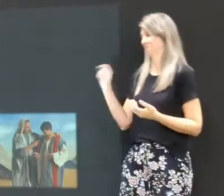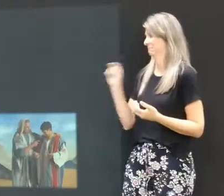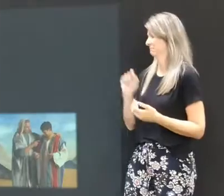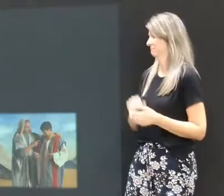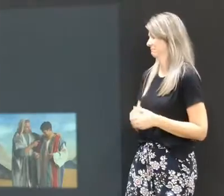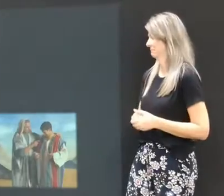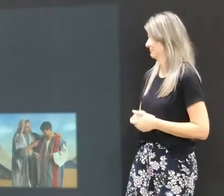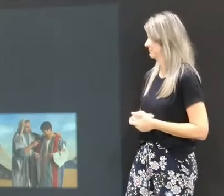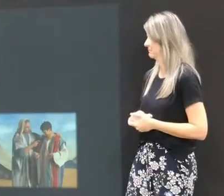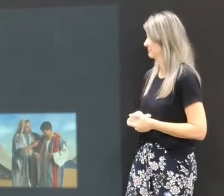Vamos lá.